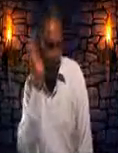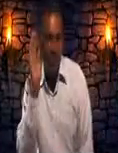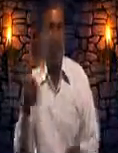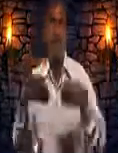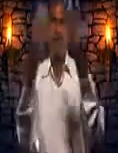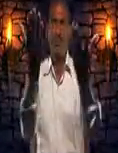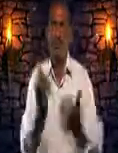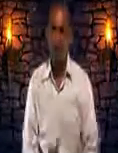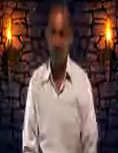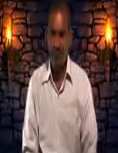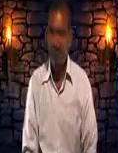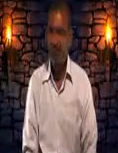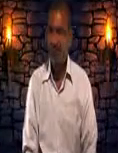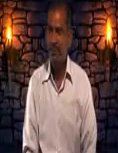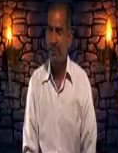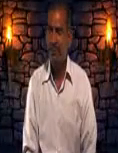கொடுப்பார்.